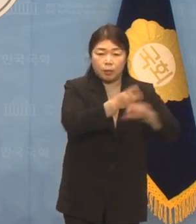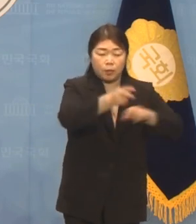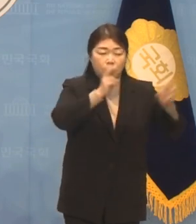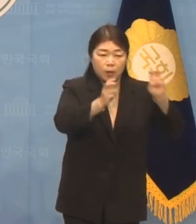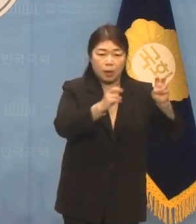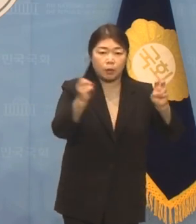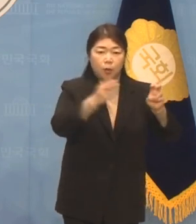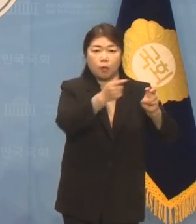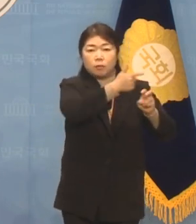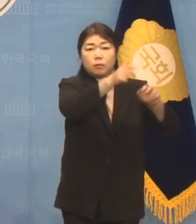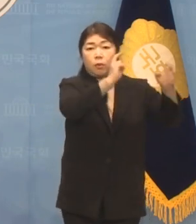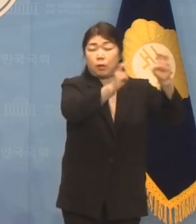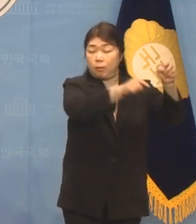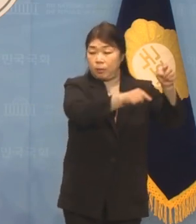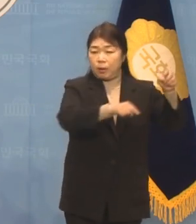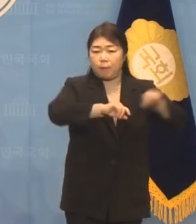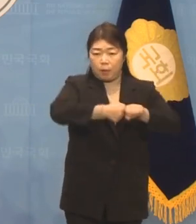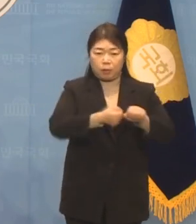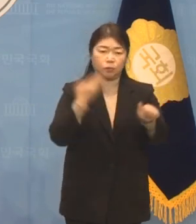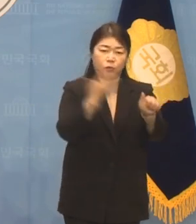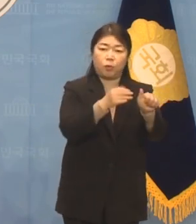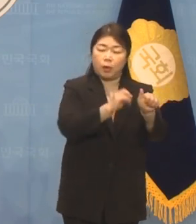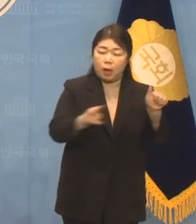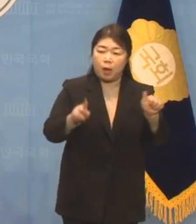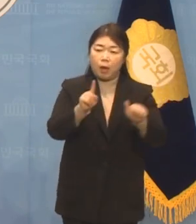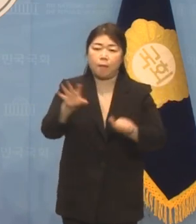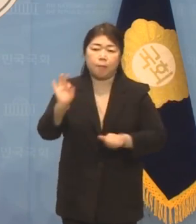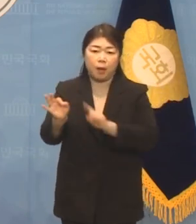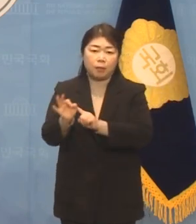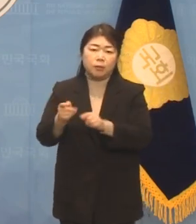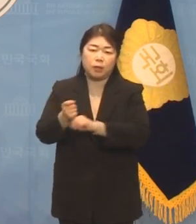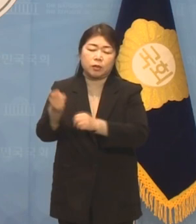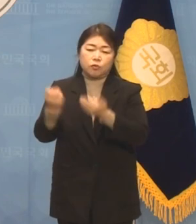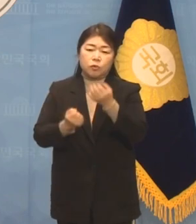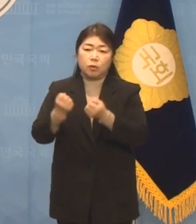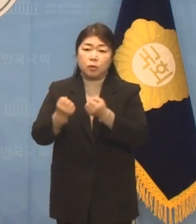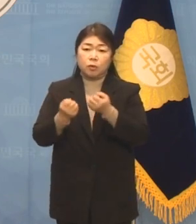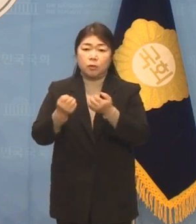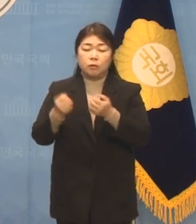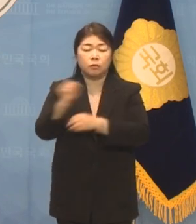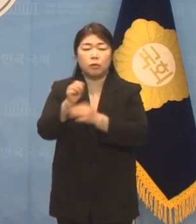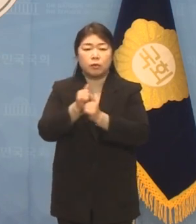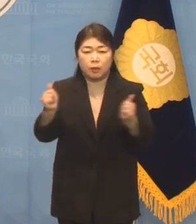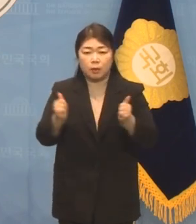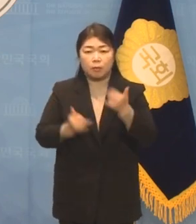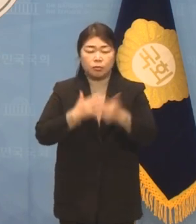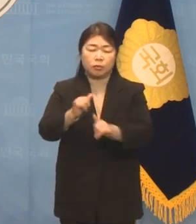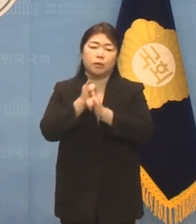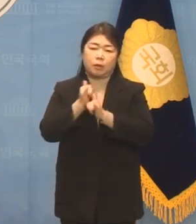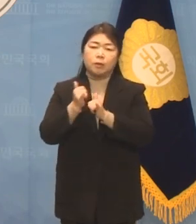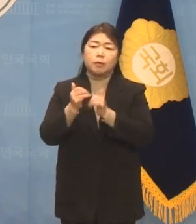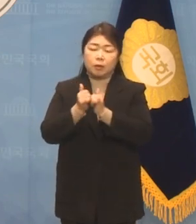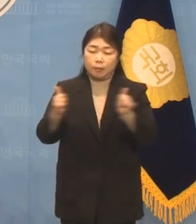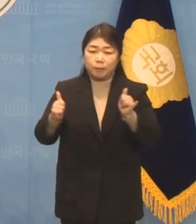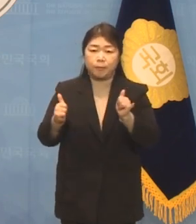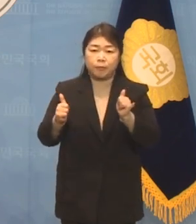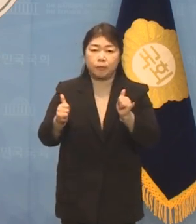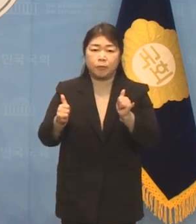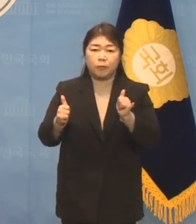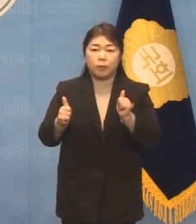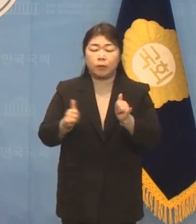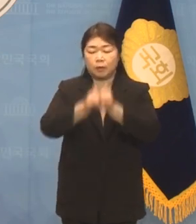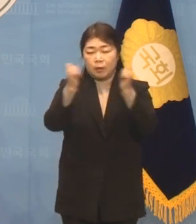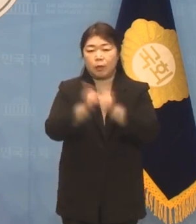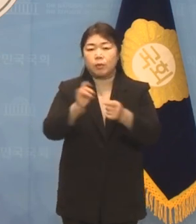처벌만이 고 방영환 열사의 죽음에 대한 사회적 책무를 다하는 일이 될 것입니다. 한 의로운 노동자가